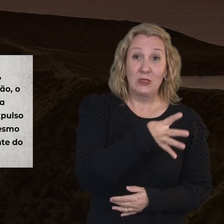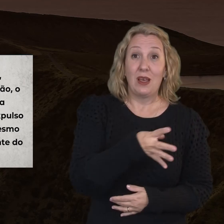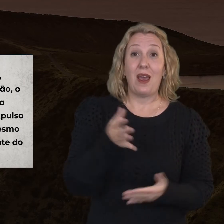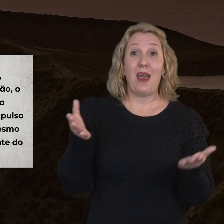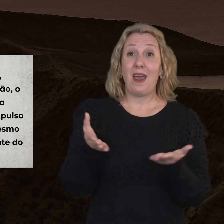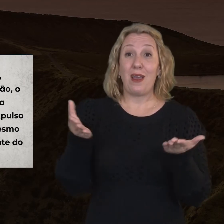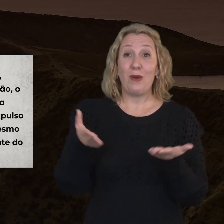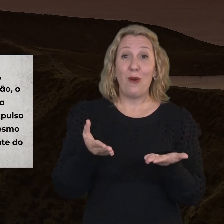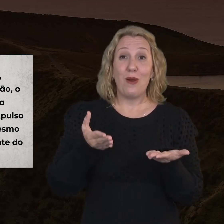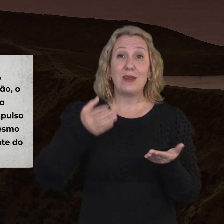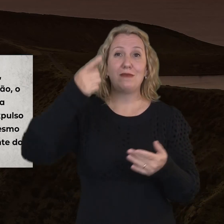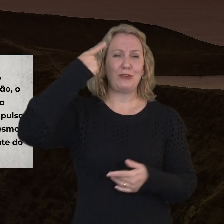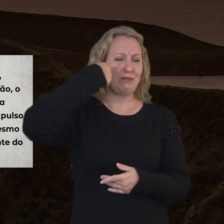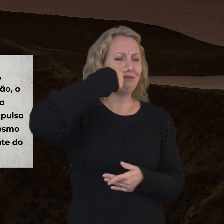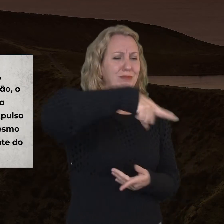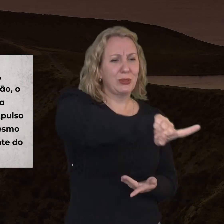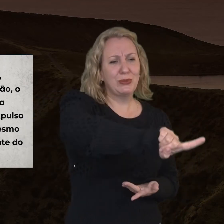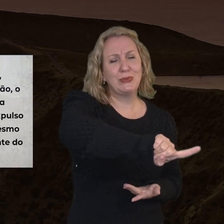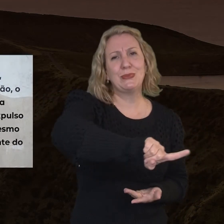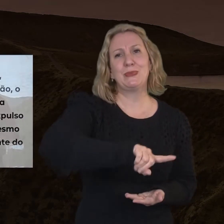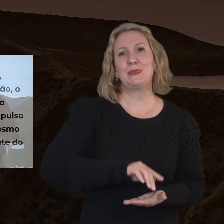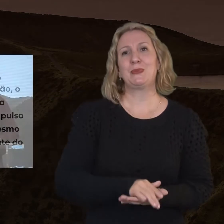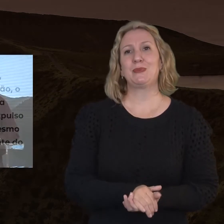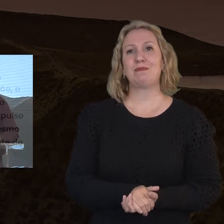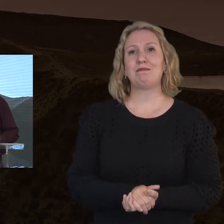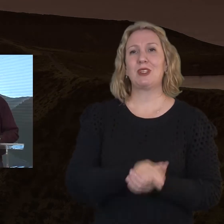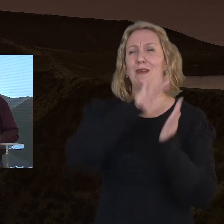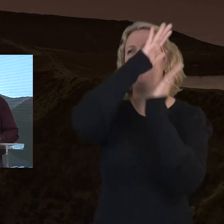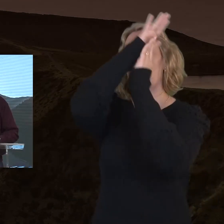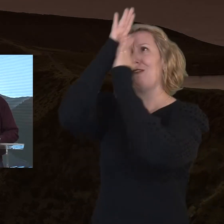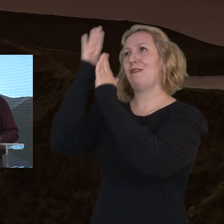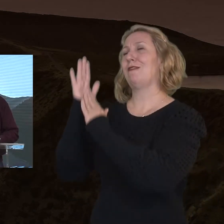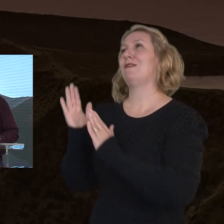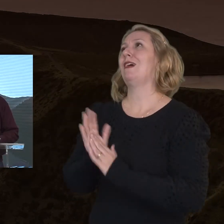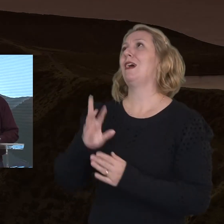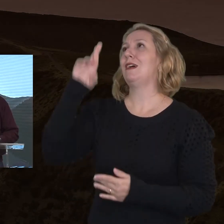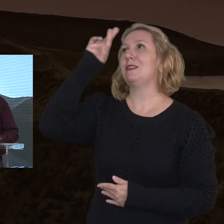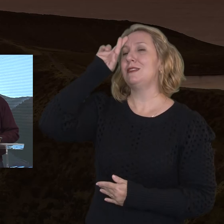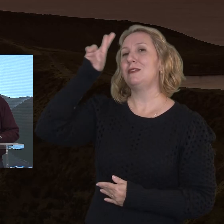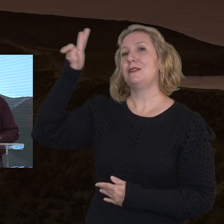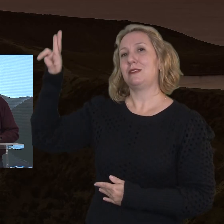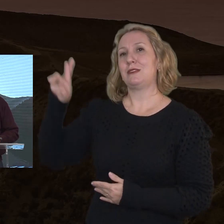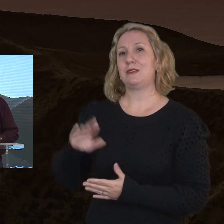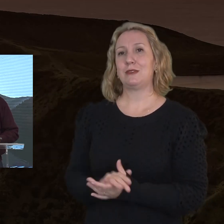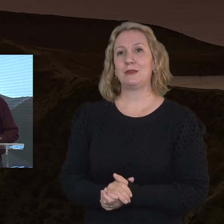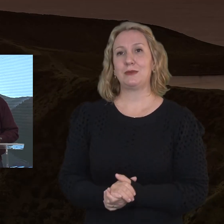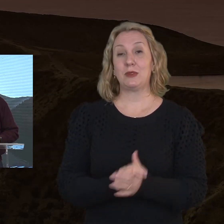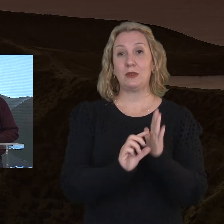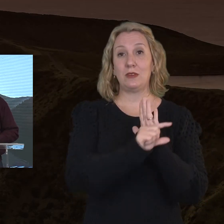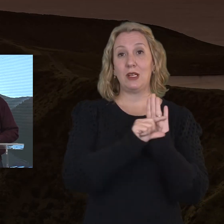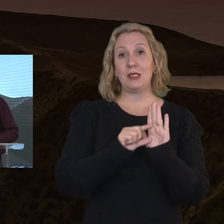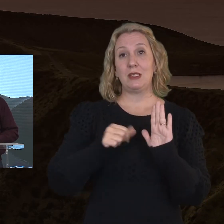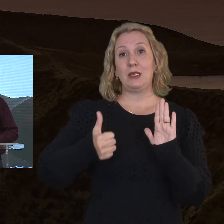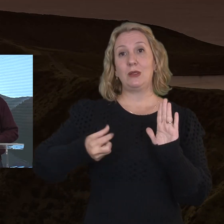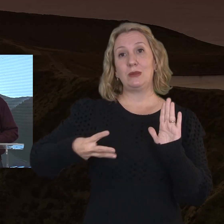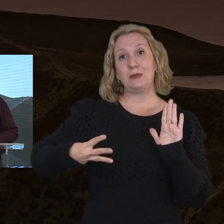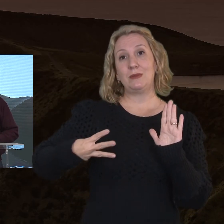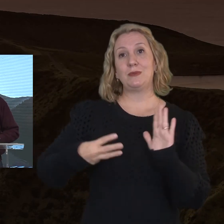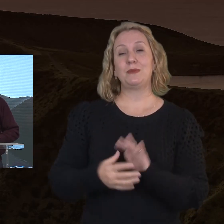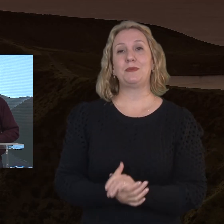deus tá então louvado seja o senhor e vamos ver o versículo 13